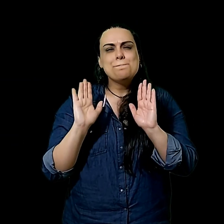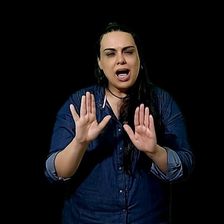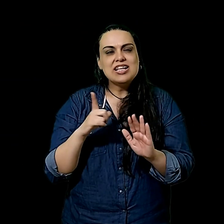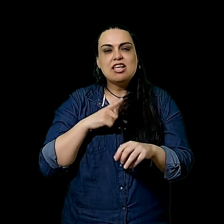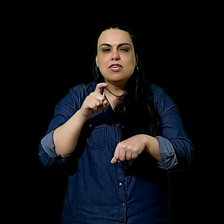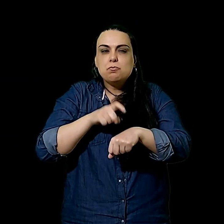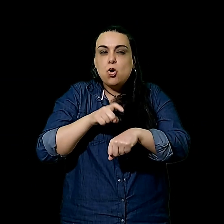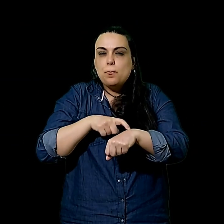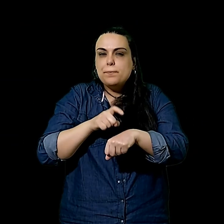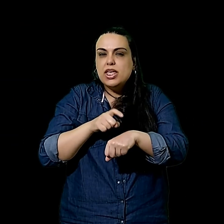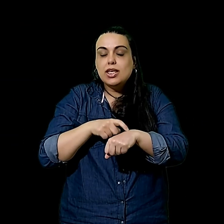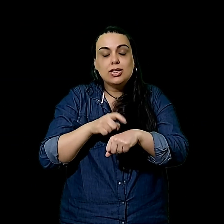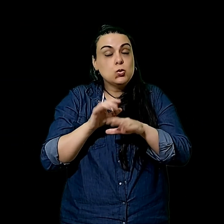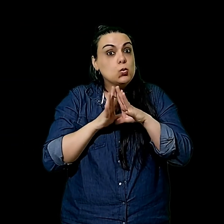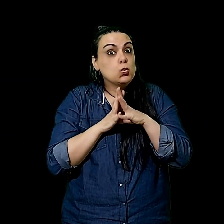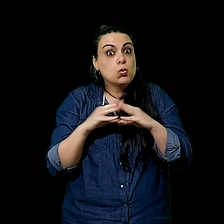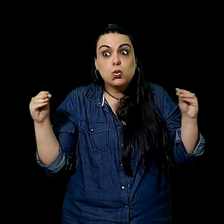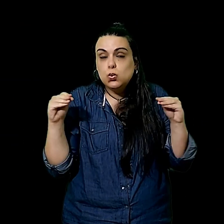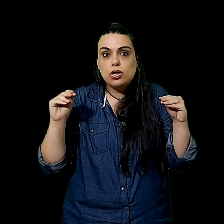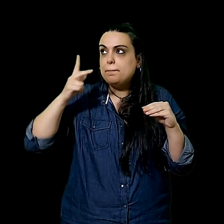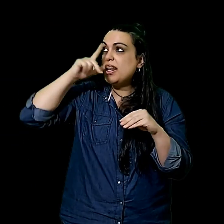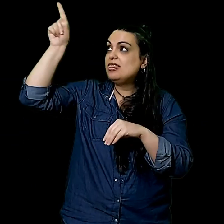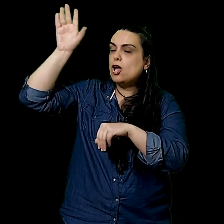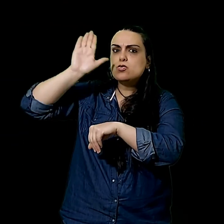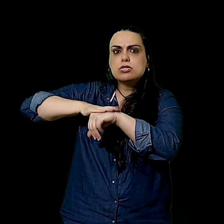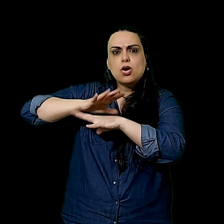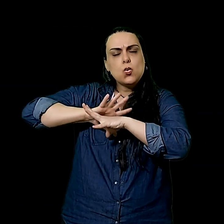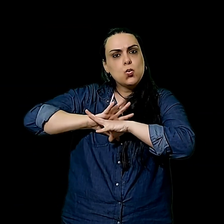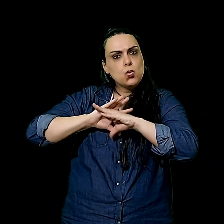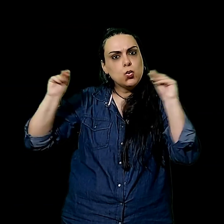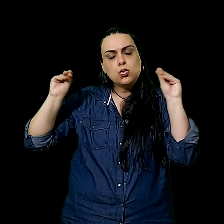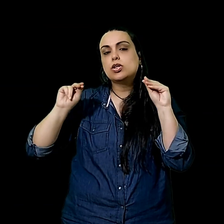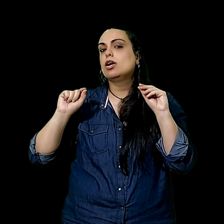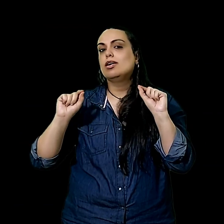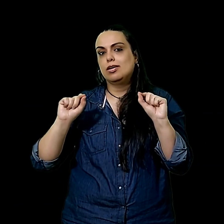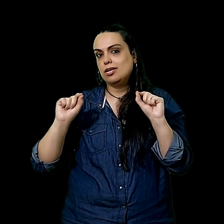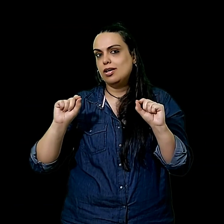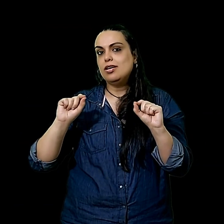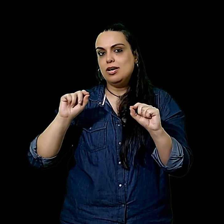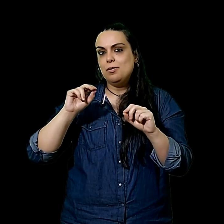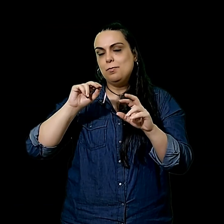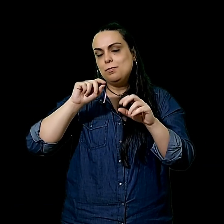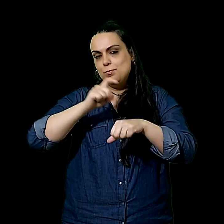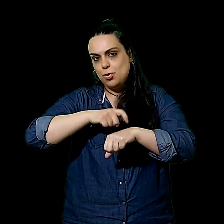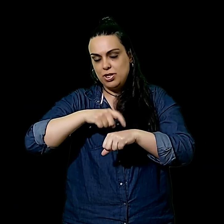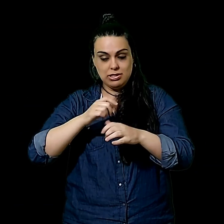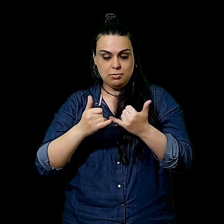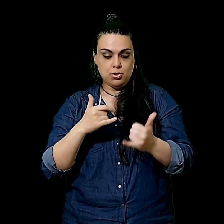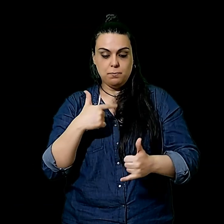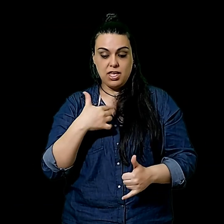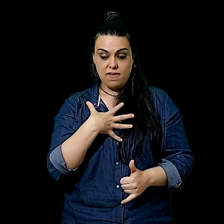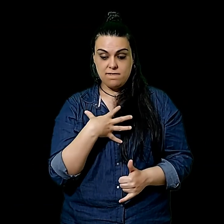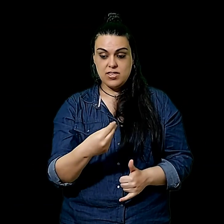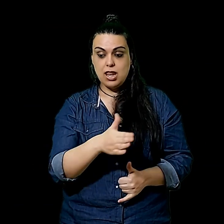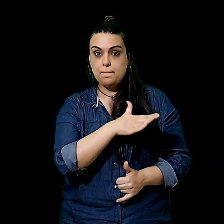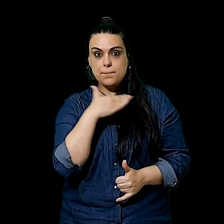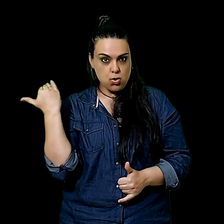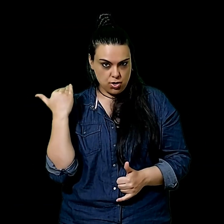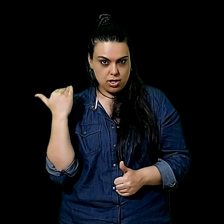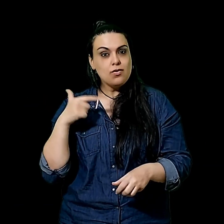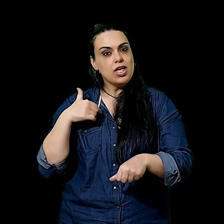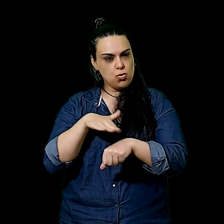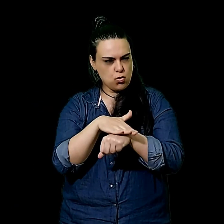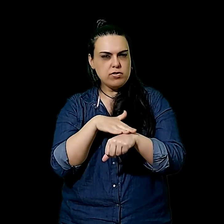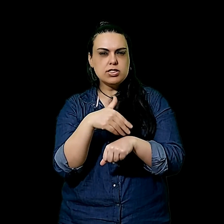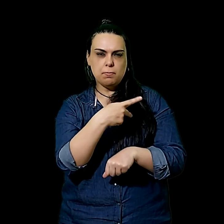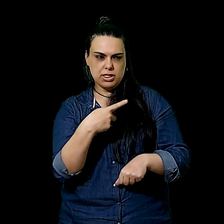muito específico de muita cura de Deus para mim nesse momento do meu chamado, que quando a minha filha morreu, eu conversei com um